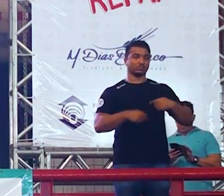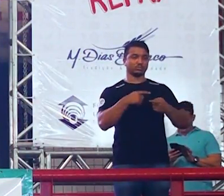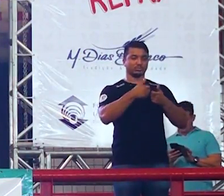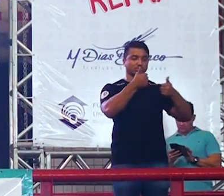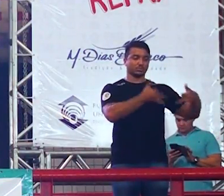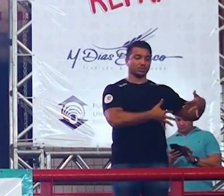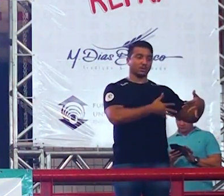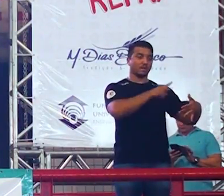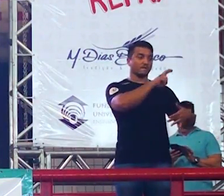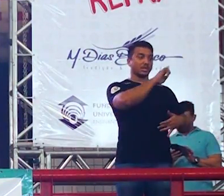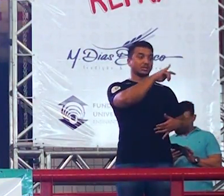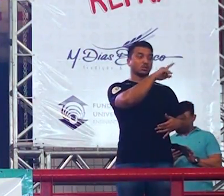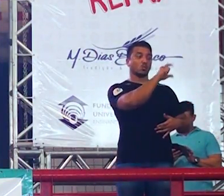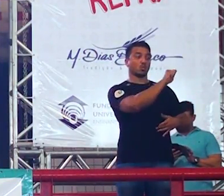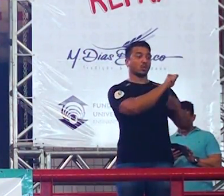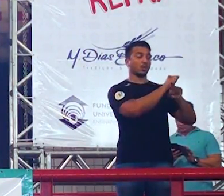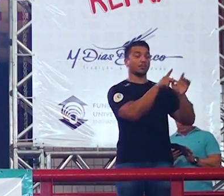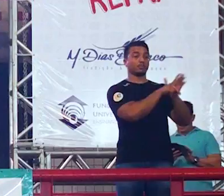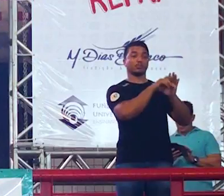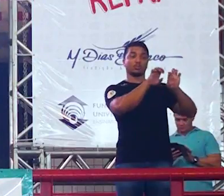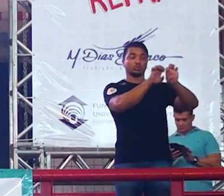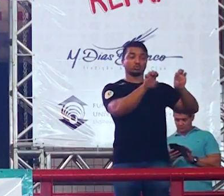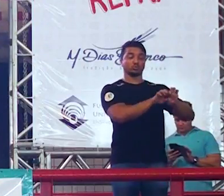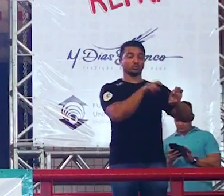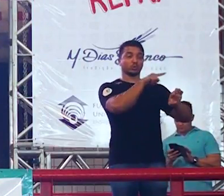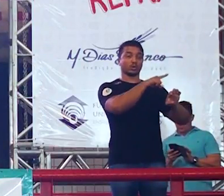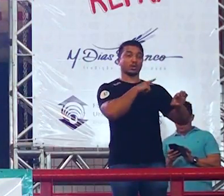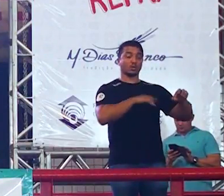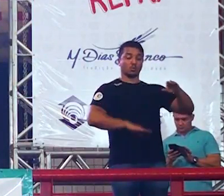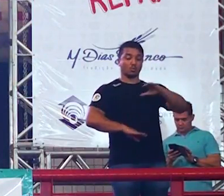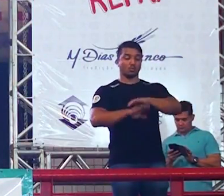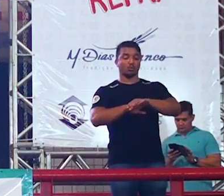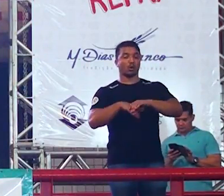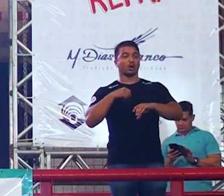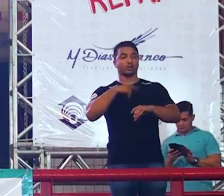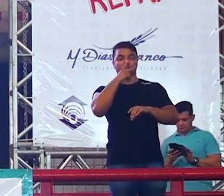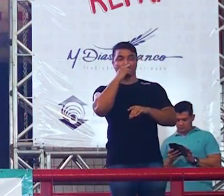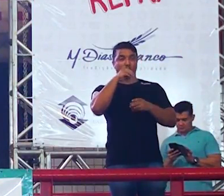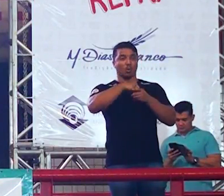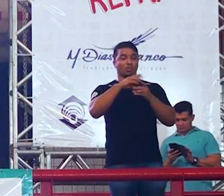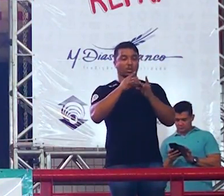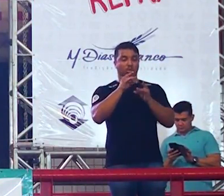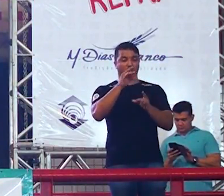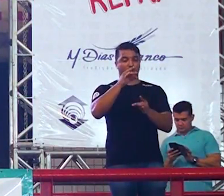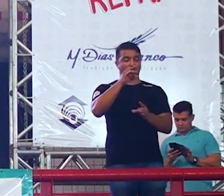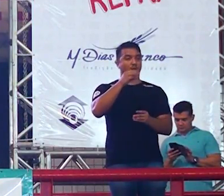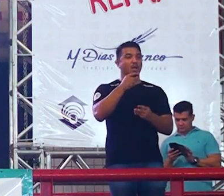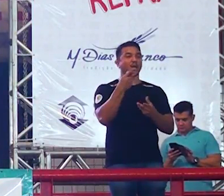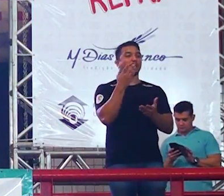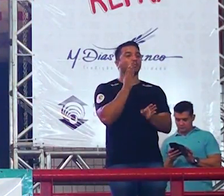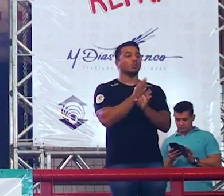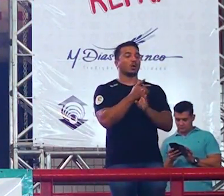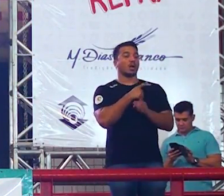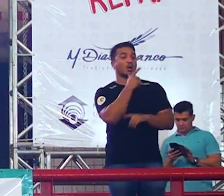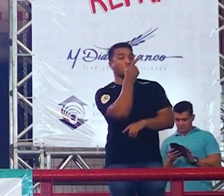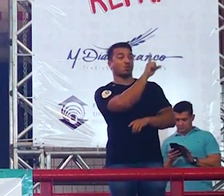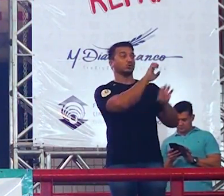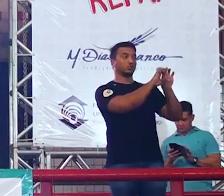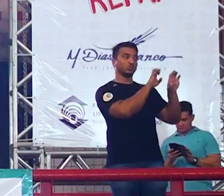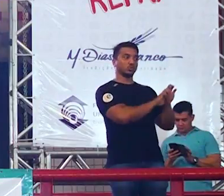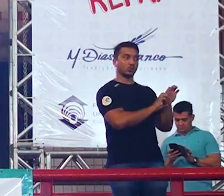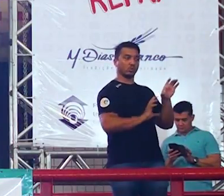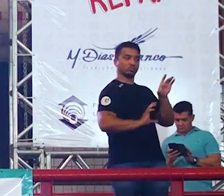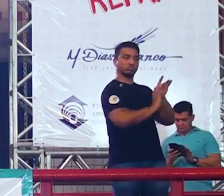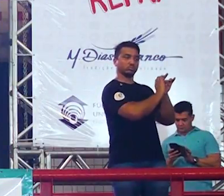falando, vesícula é uma estrutura que armazena secreções produzidas por uma outra